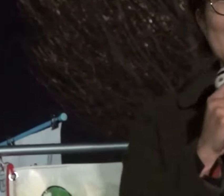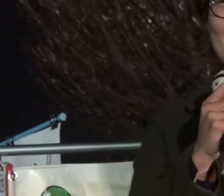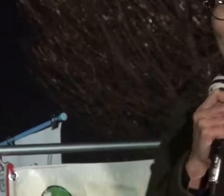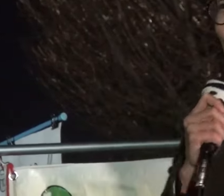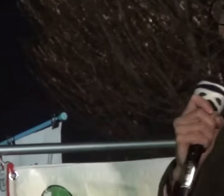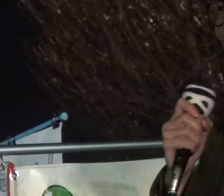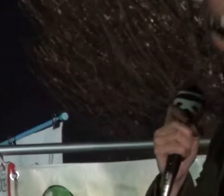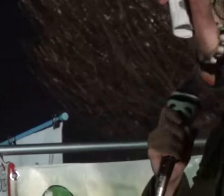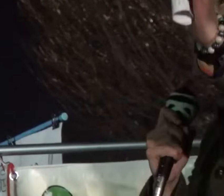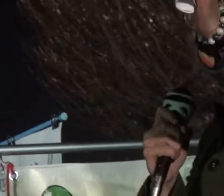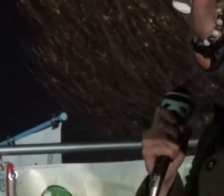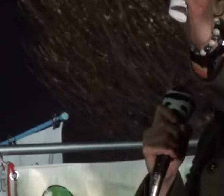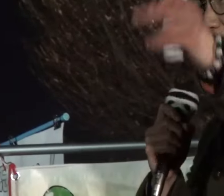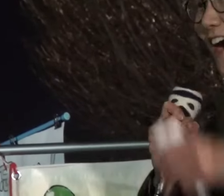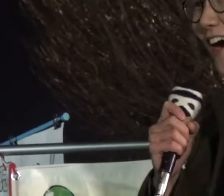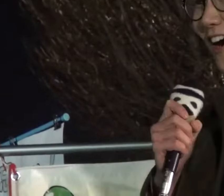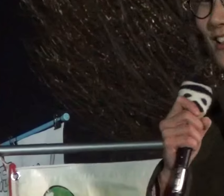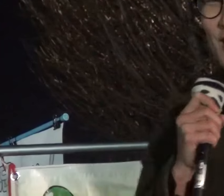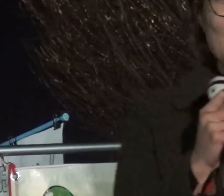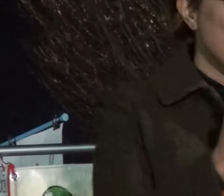緒に頑張りましょう。